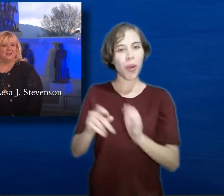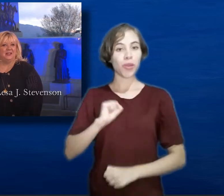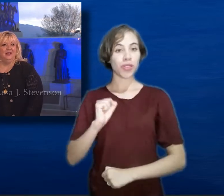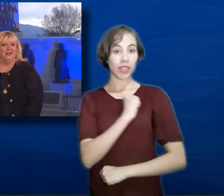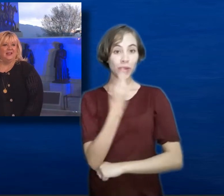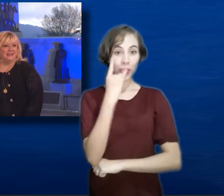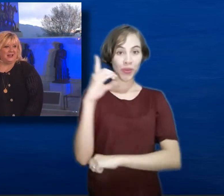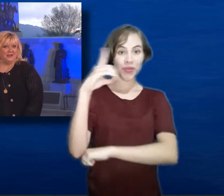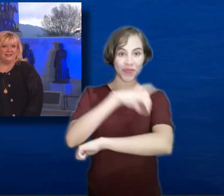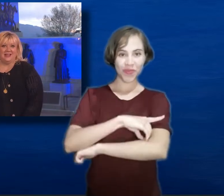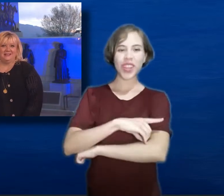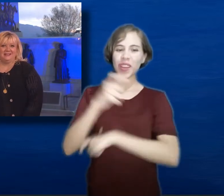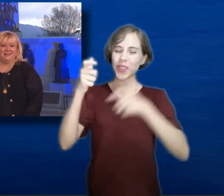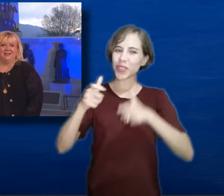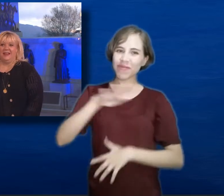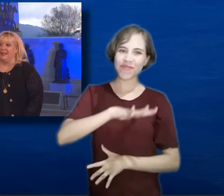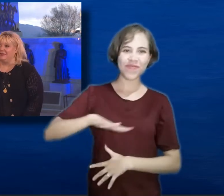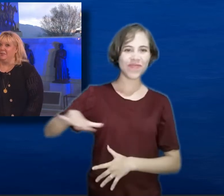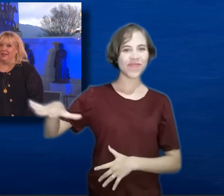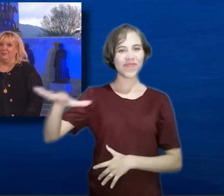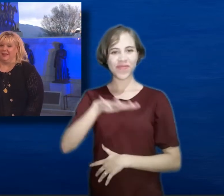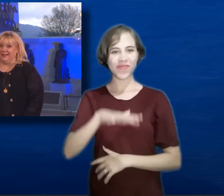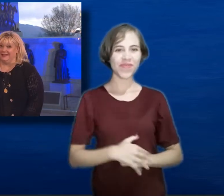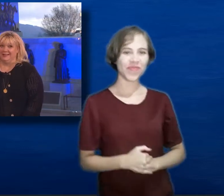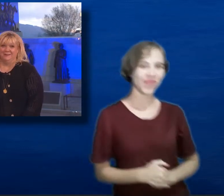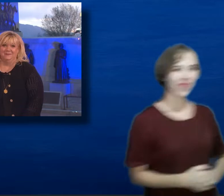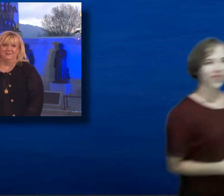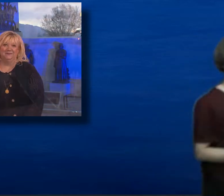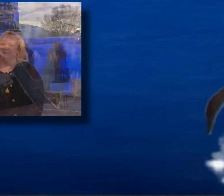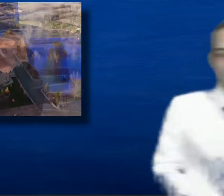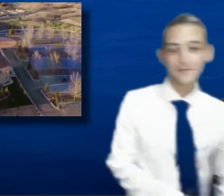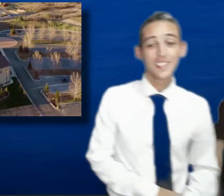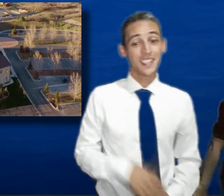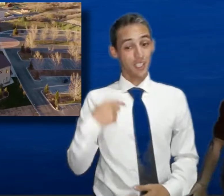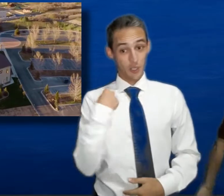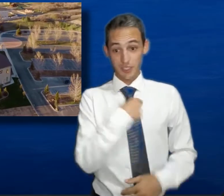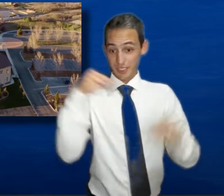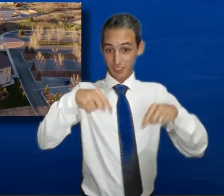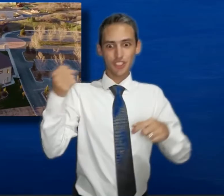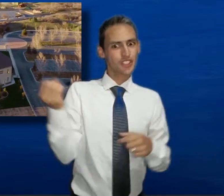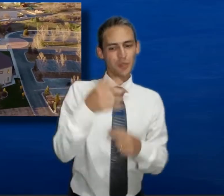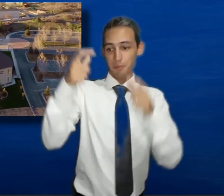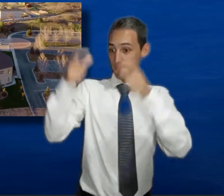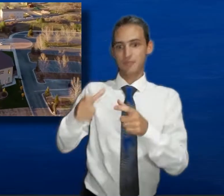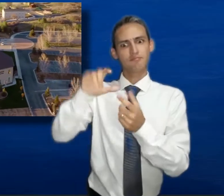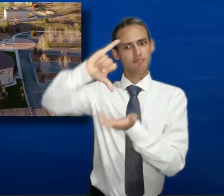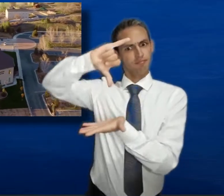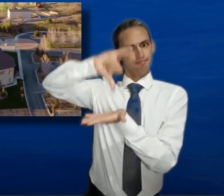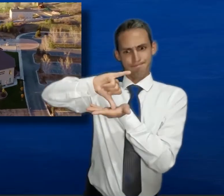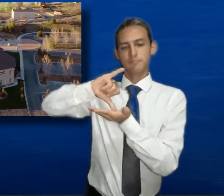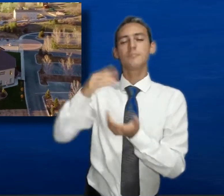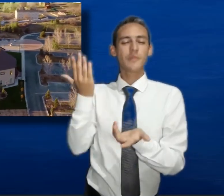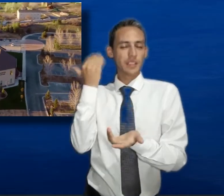Nós estamos com você num lugar muito especial para Santos dos Últimos Dias. E eu falo, realmente é um lugar. Estamos